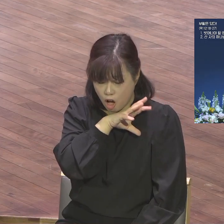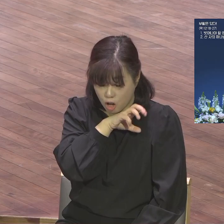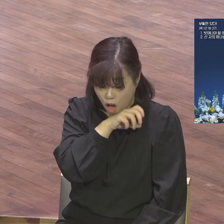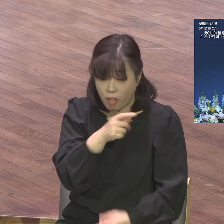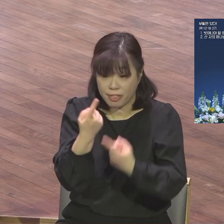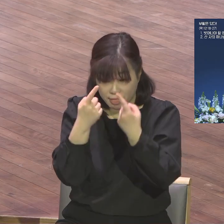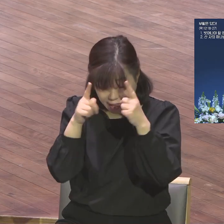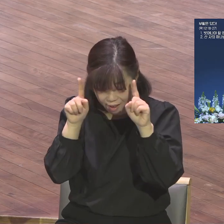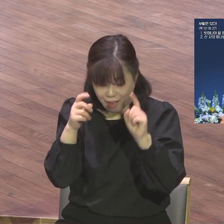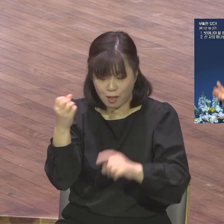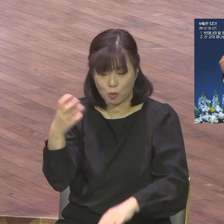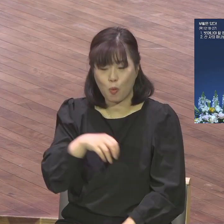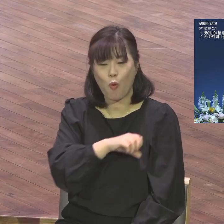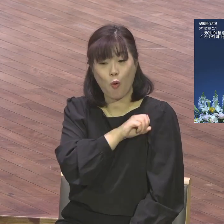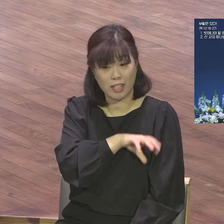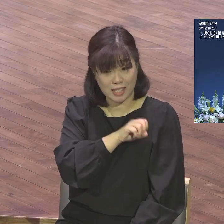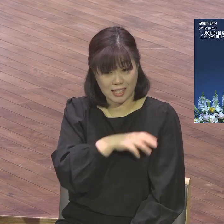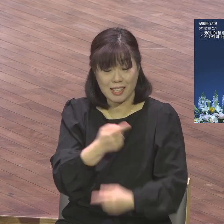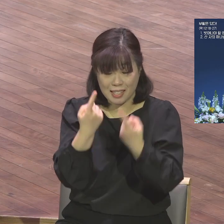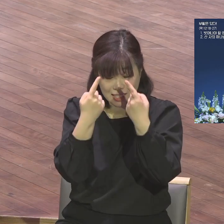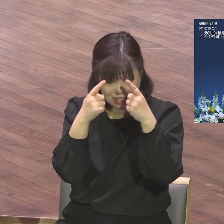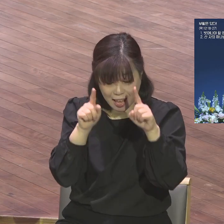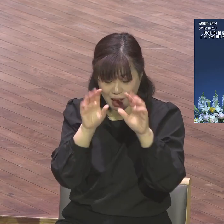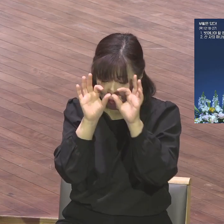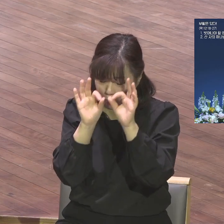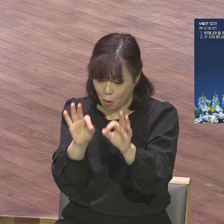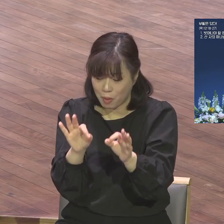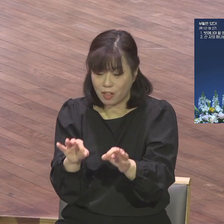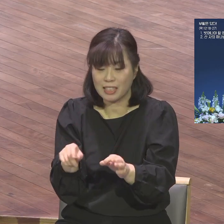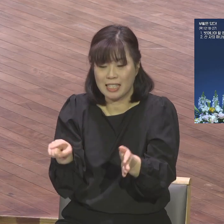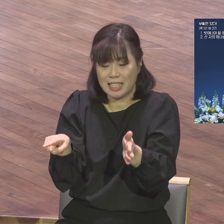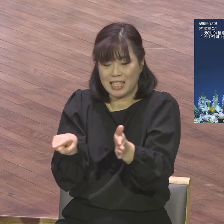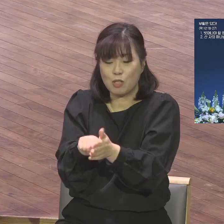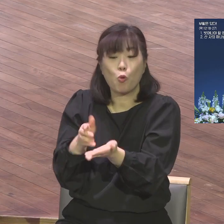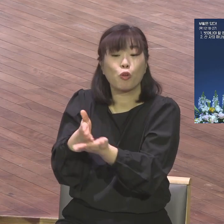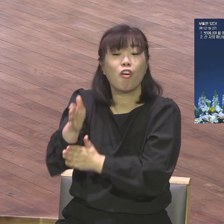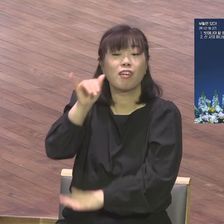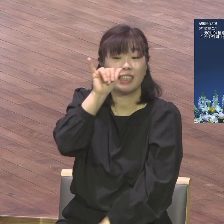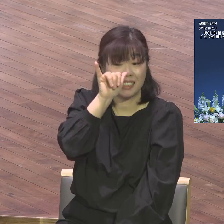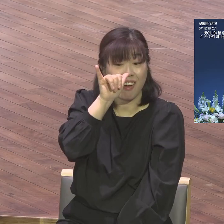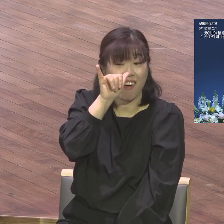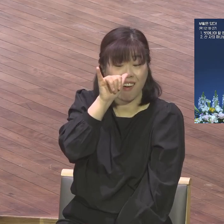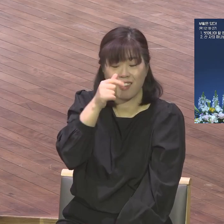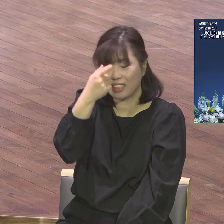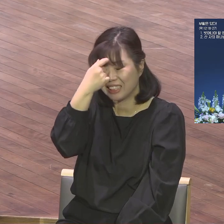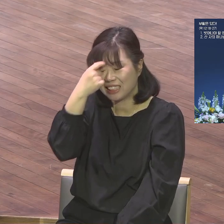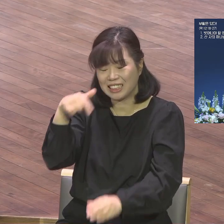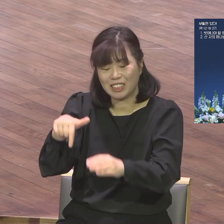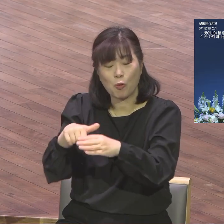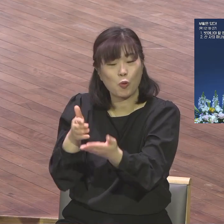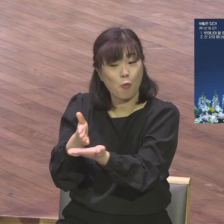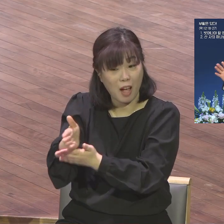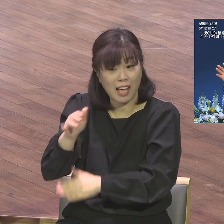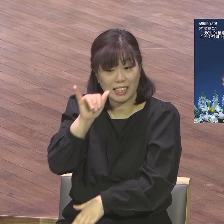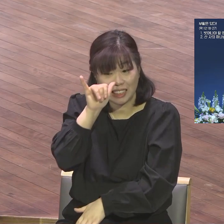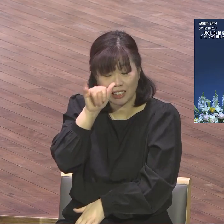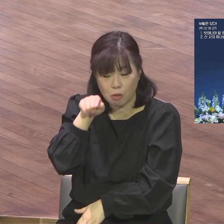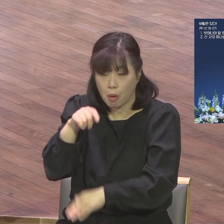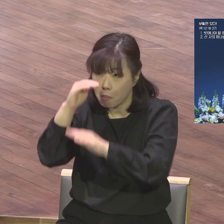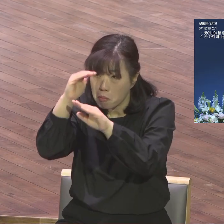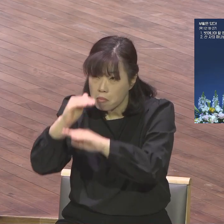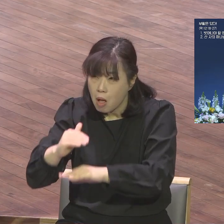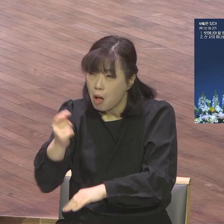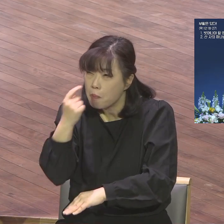이성적입니다. 자신의 머리로 이해되지 않는 건 안 믿어. 물고기 두 마리 5,000년 인정 안